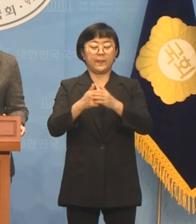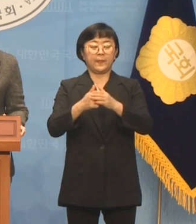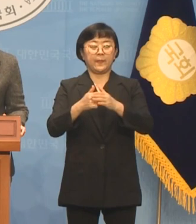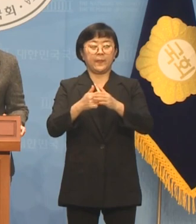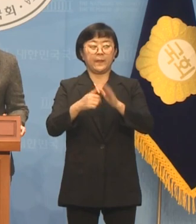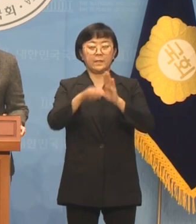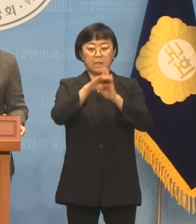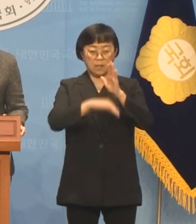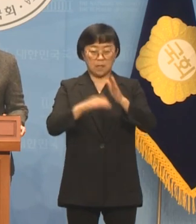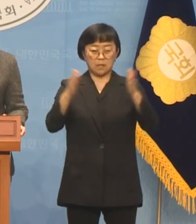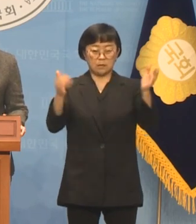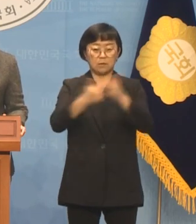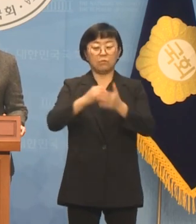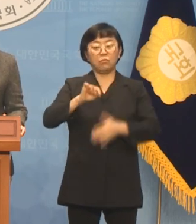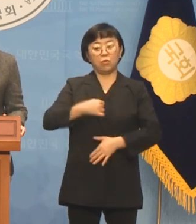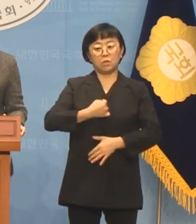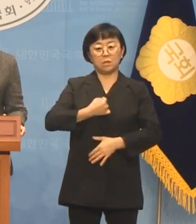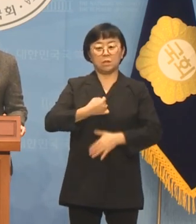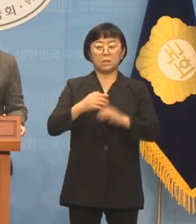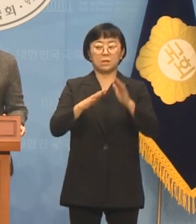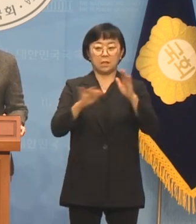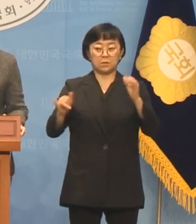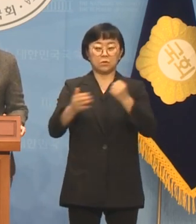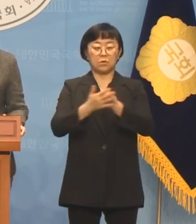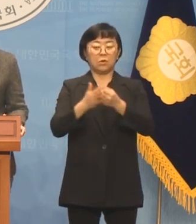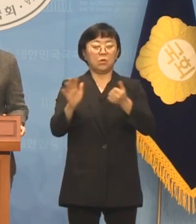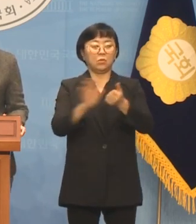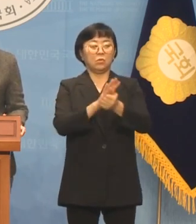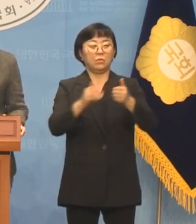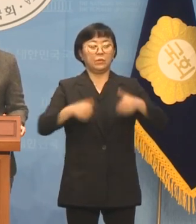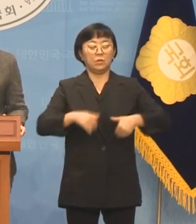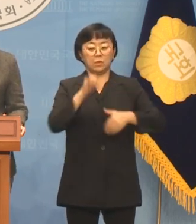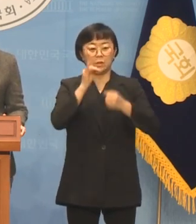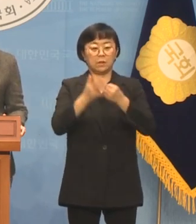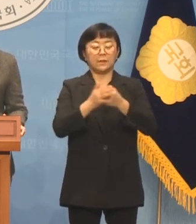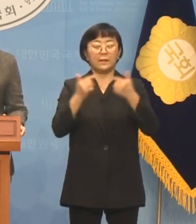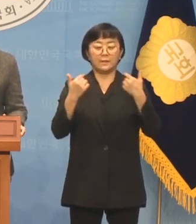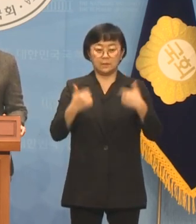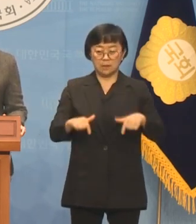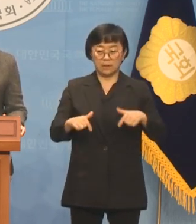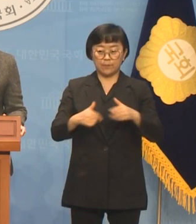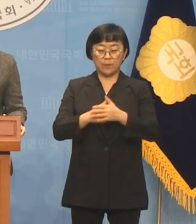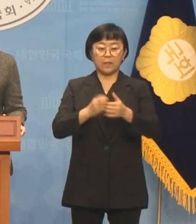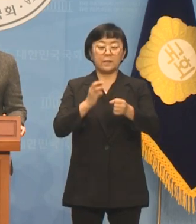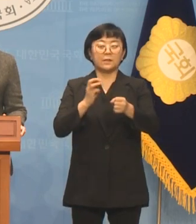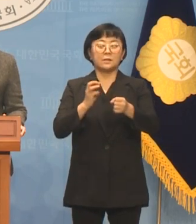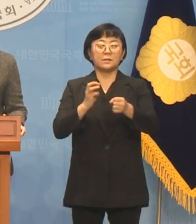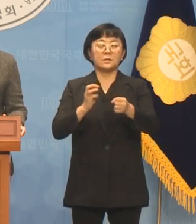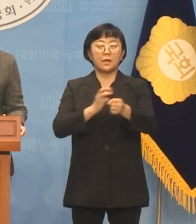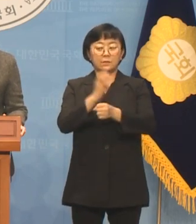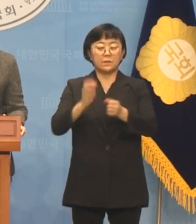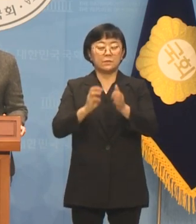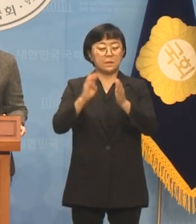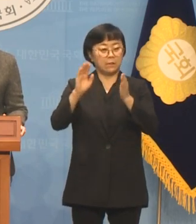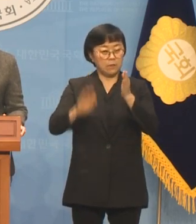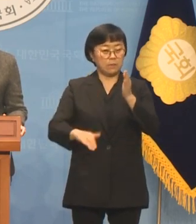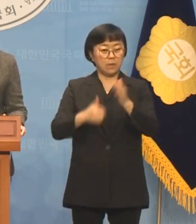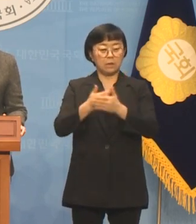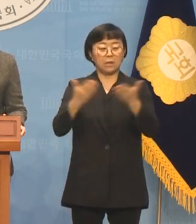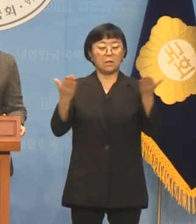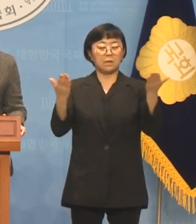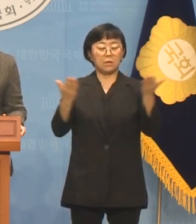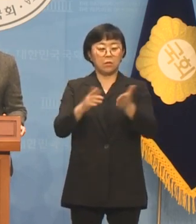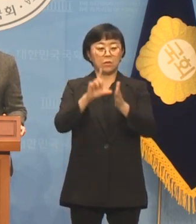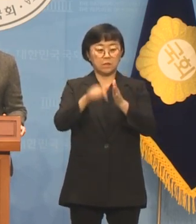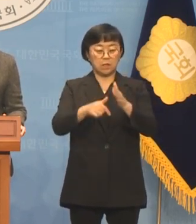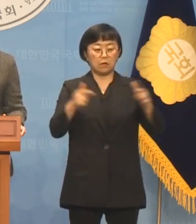노동하는 생애 기간 동안 본인이든 가족이든 돌봄이 필요할 때면 언제나 30시간 미만으로 근로시간 단축